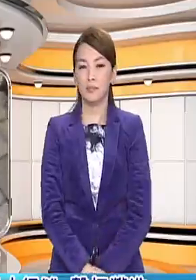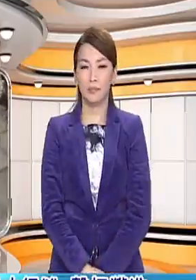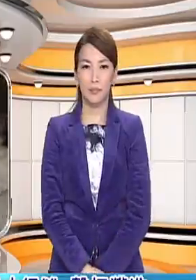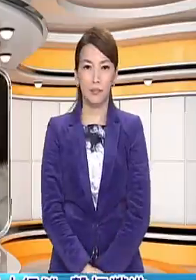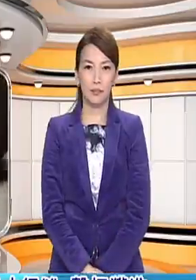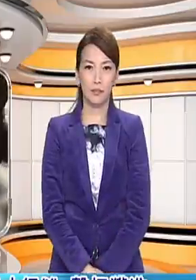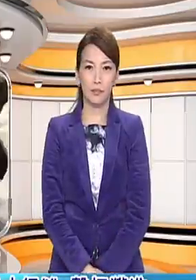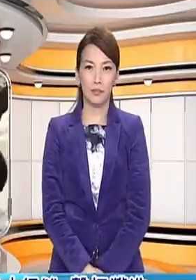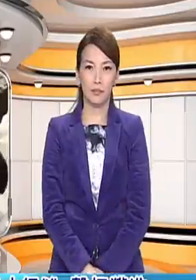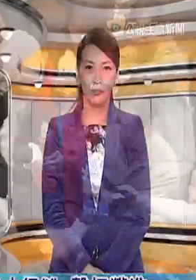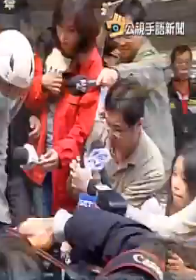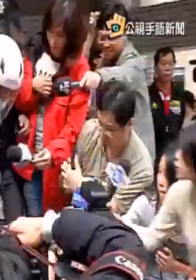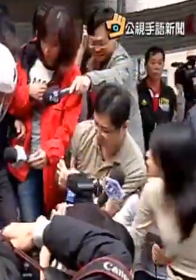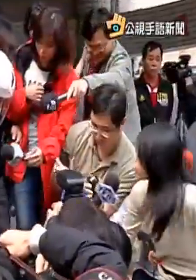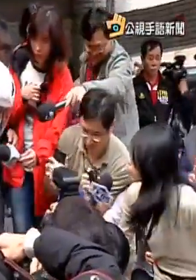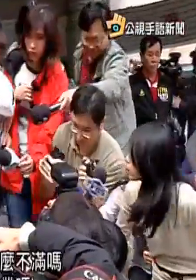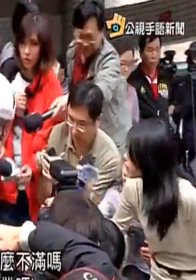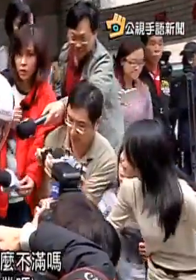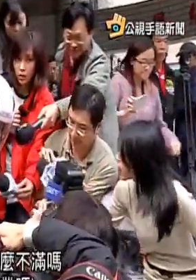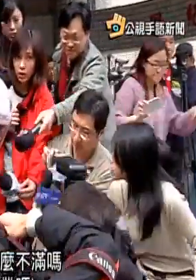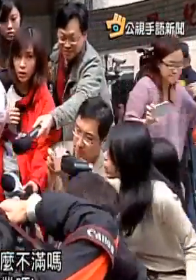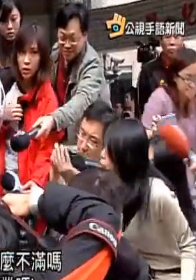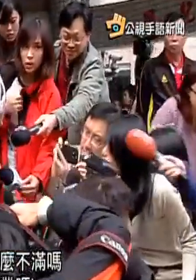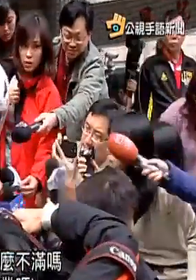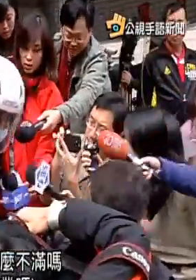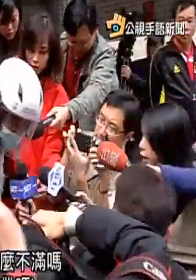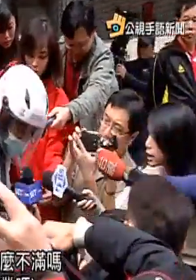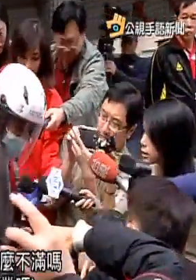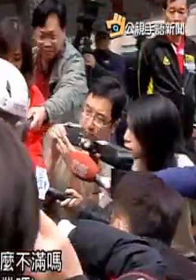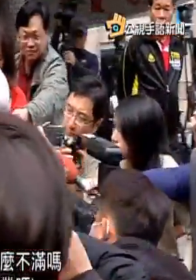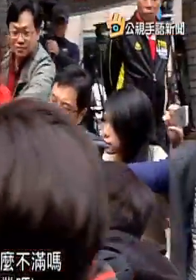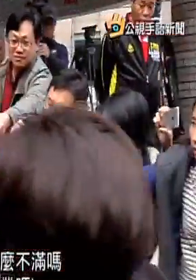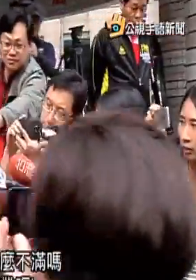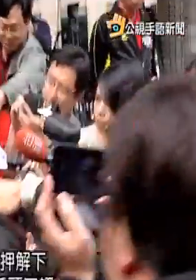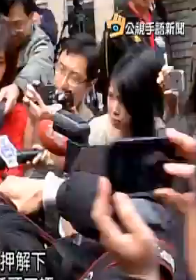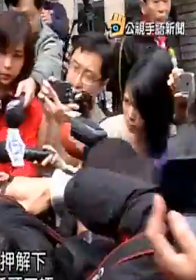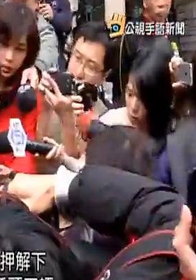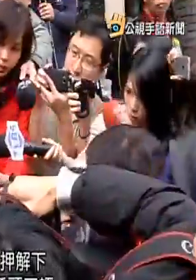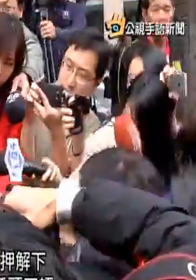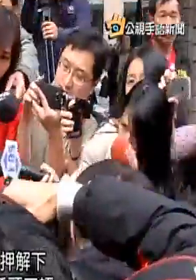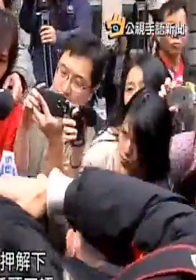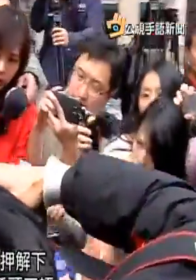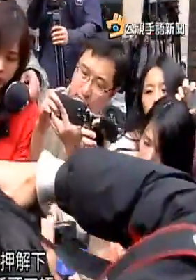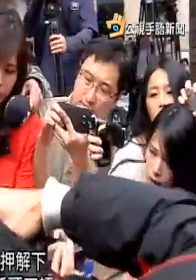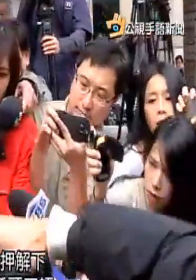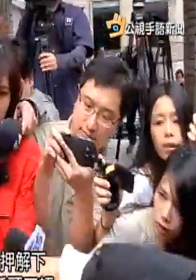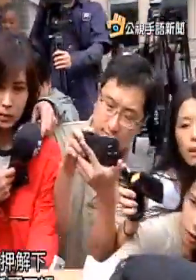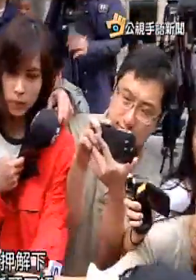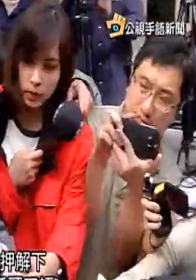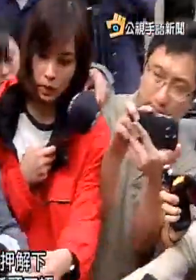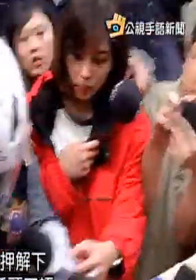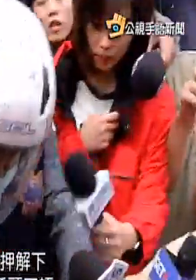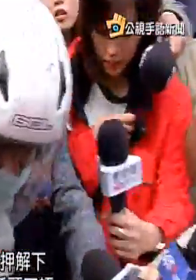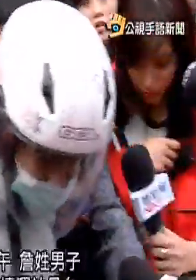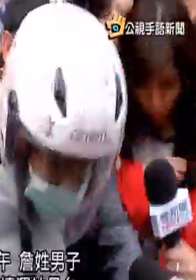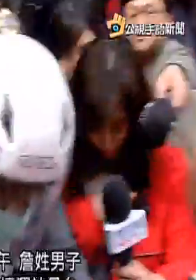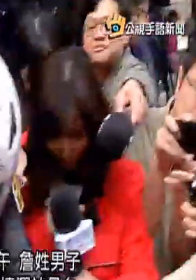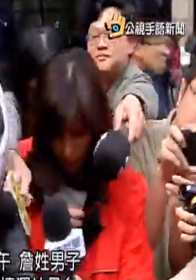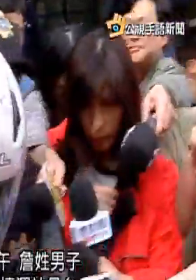凶。 到底有什么不满吗？是因为无业吗？ 在民警的押解下，詹姓男子低头不语。今天中午，詹姓